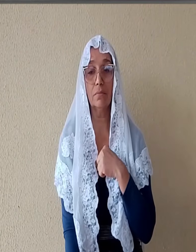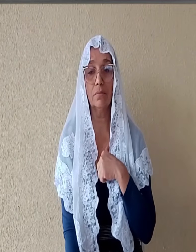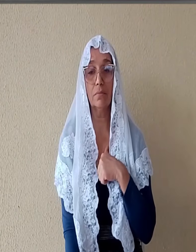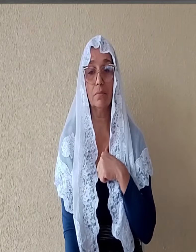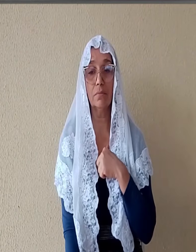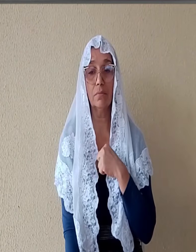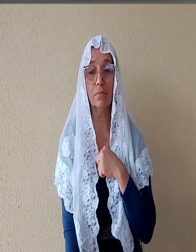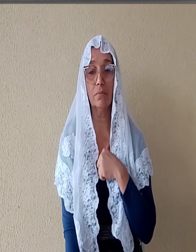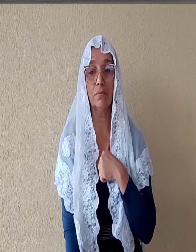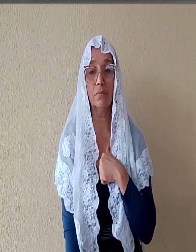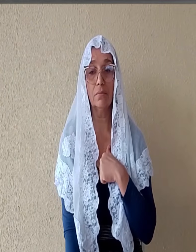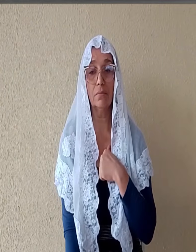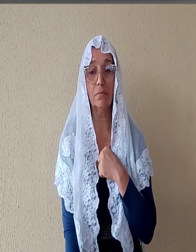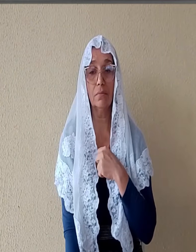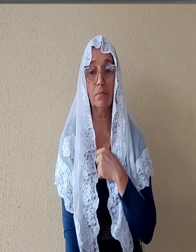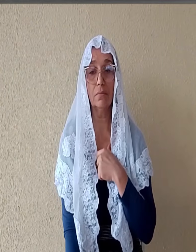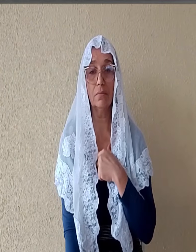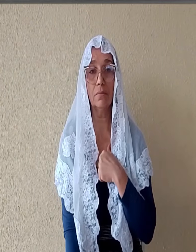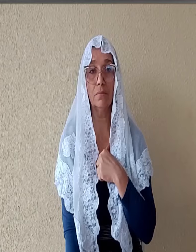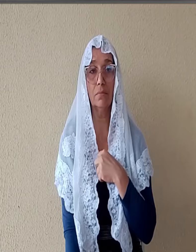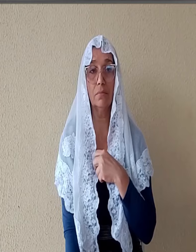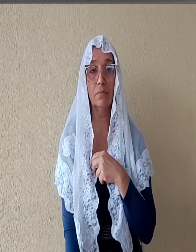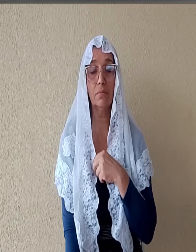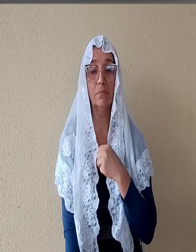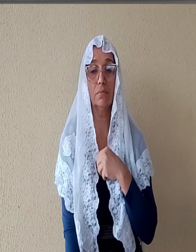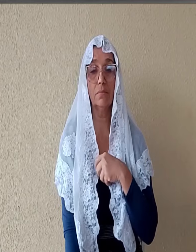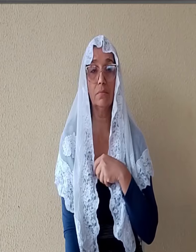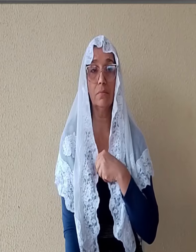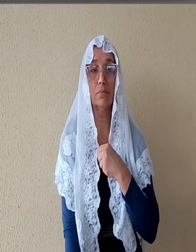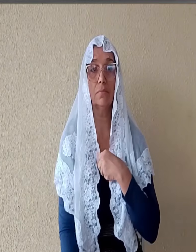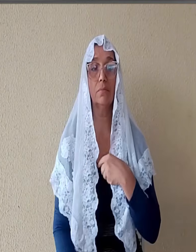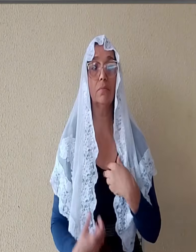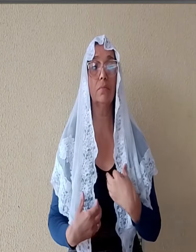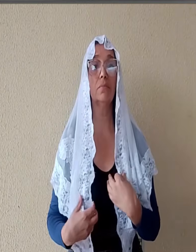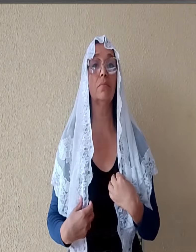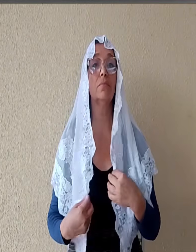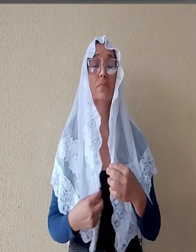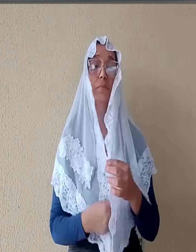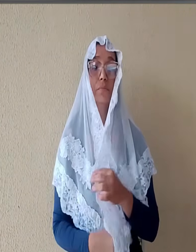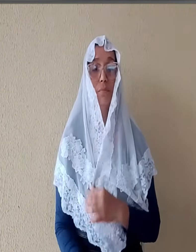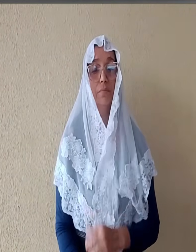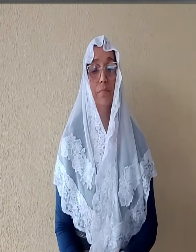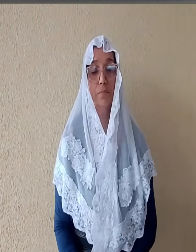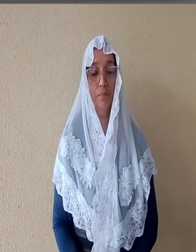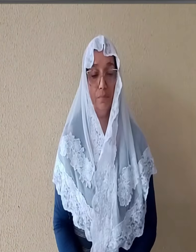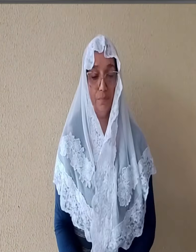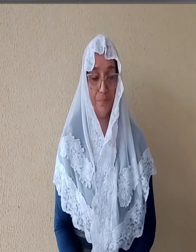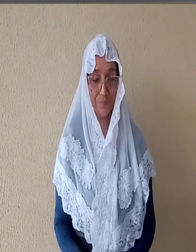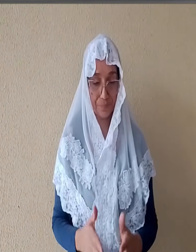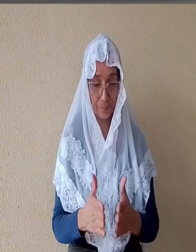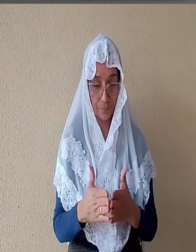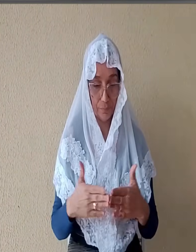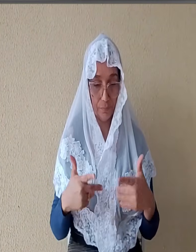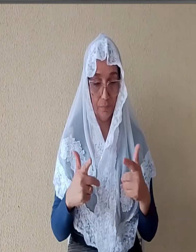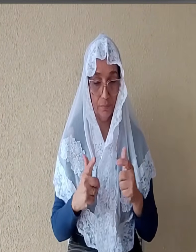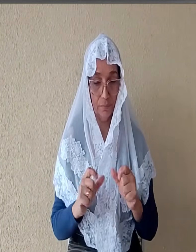Deus. Santo é o Senhor. Glória a Jesus.